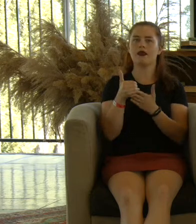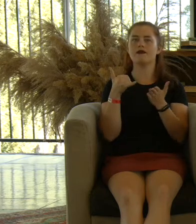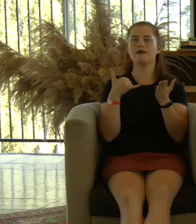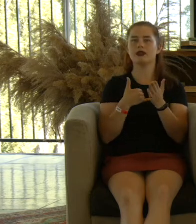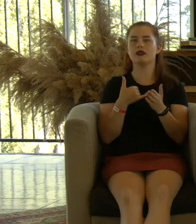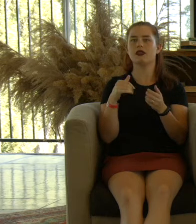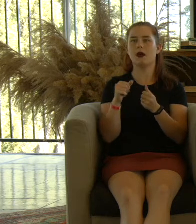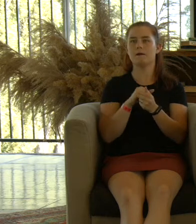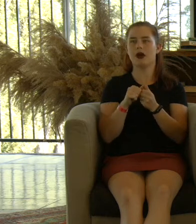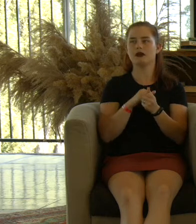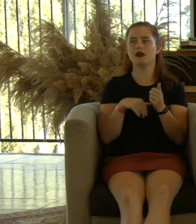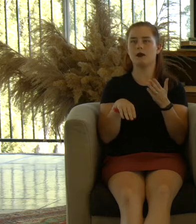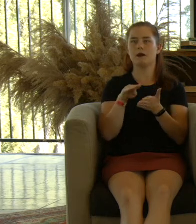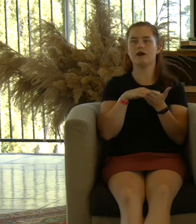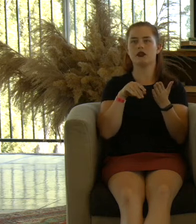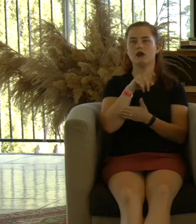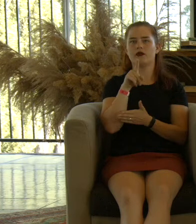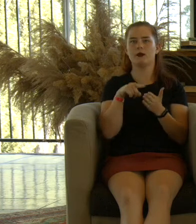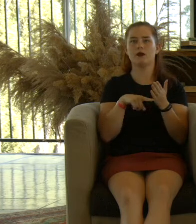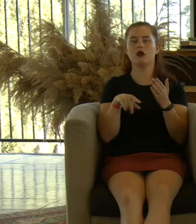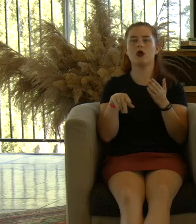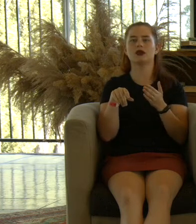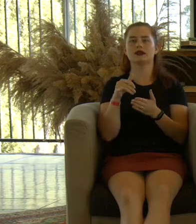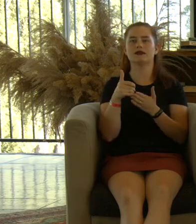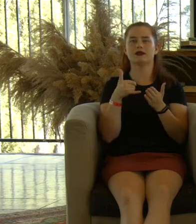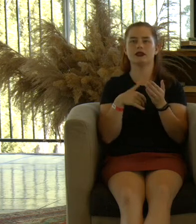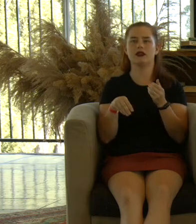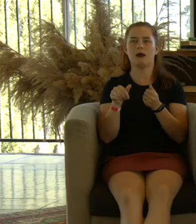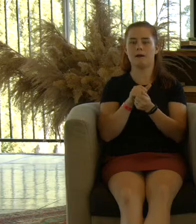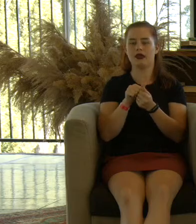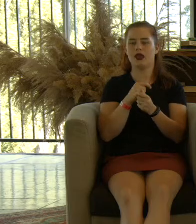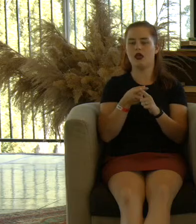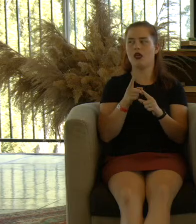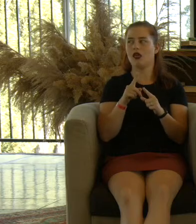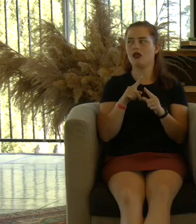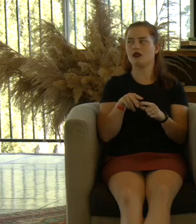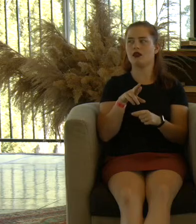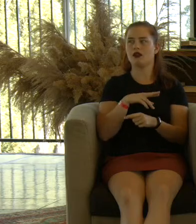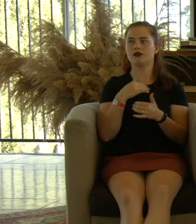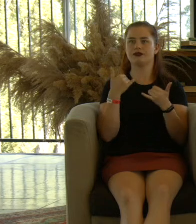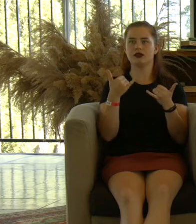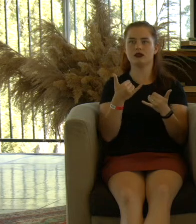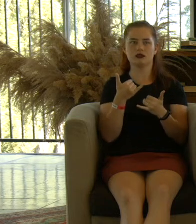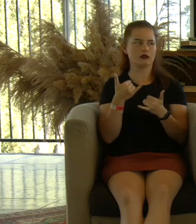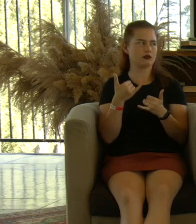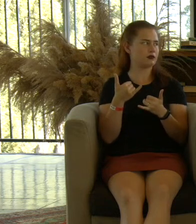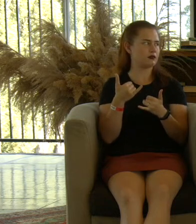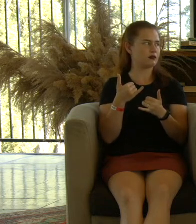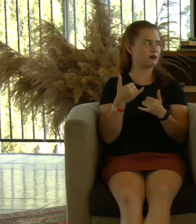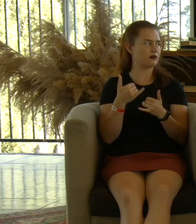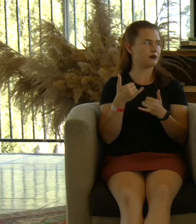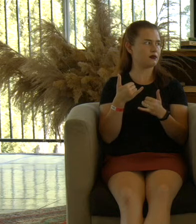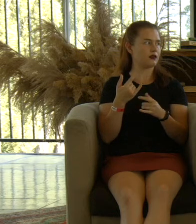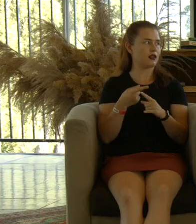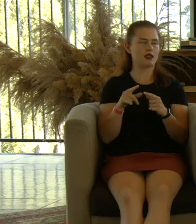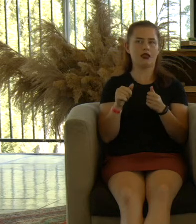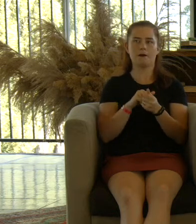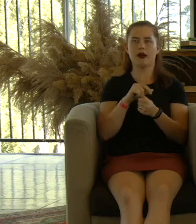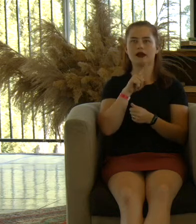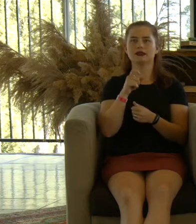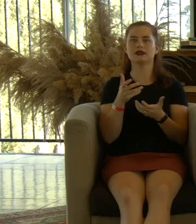Виноматериал, я повторю вопрос, что такое виноматериал? Виноматериал, это я сейчас не кривляюсь, виноматериал — это материал,